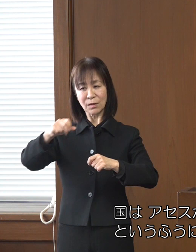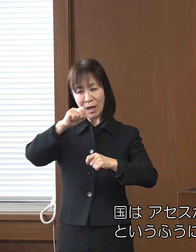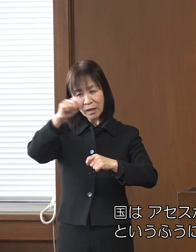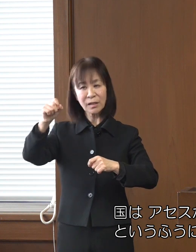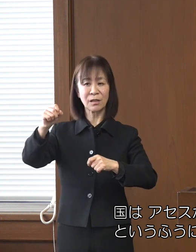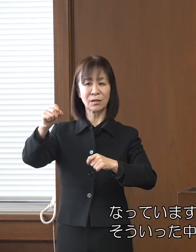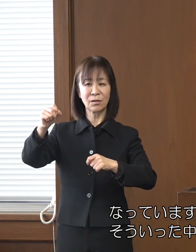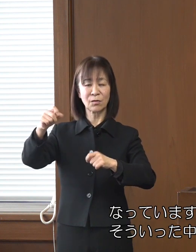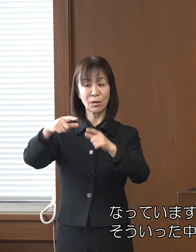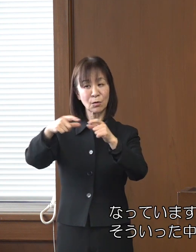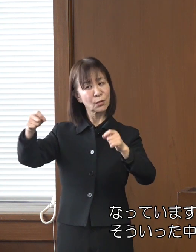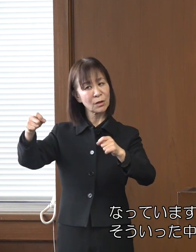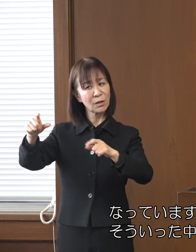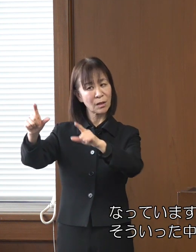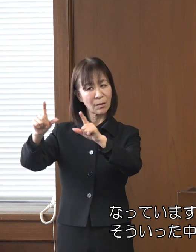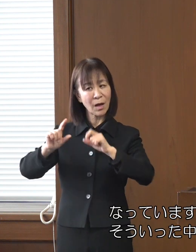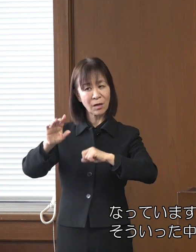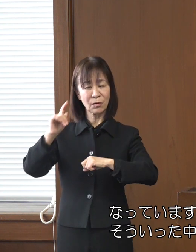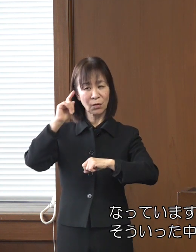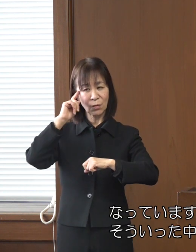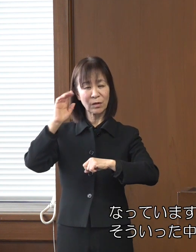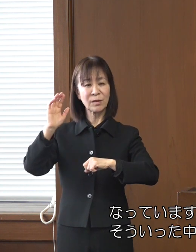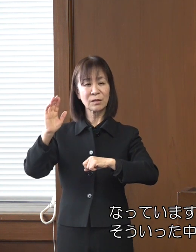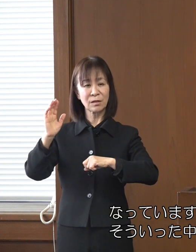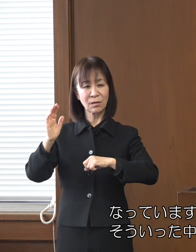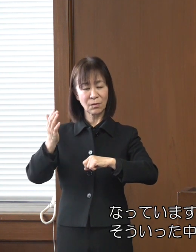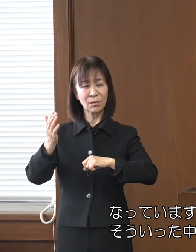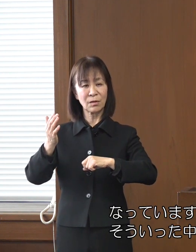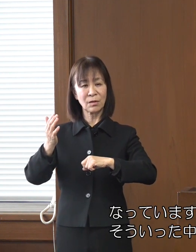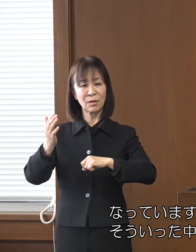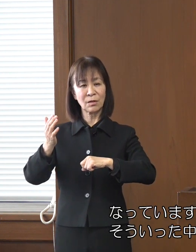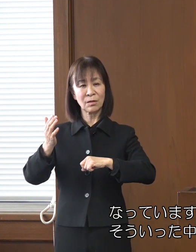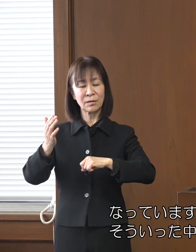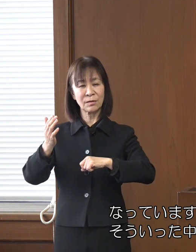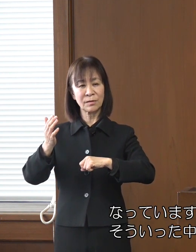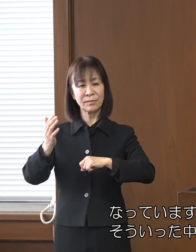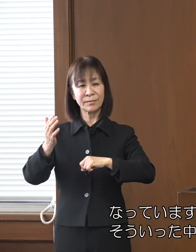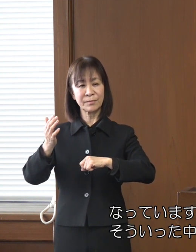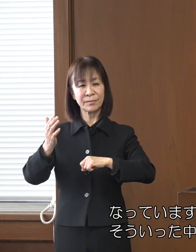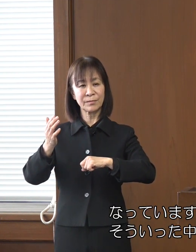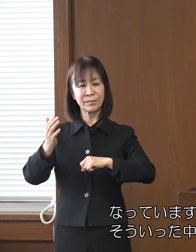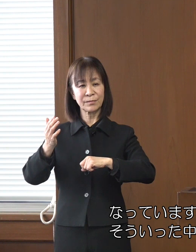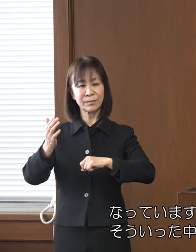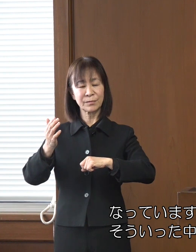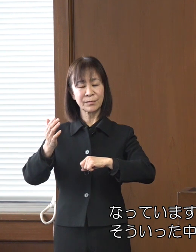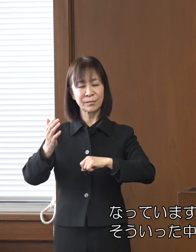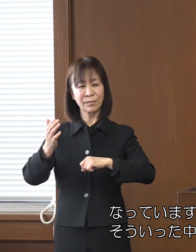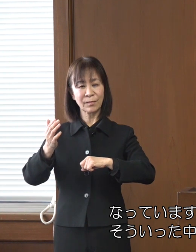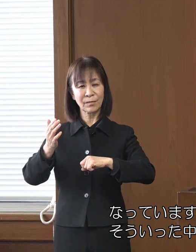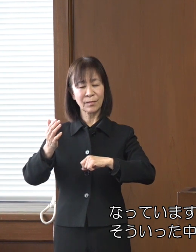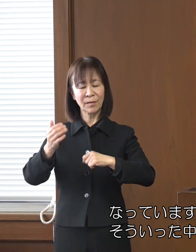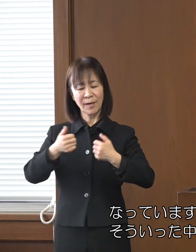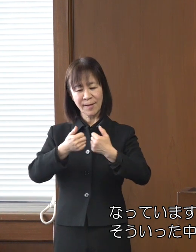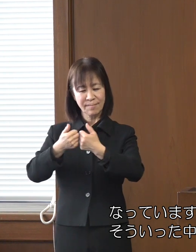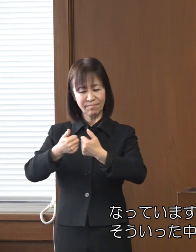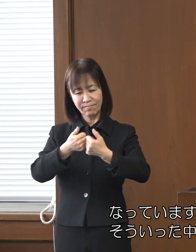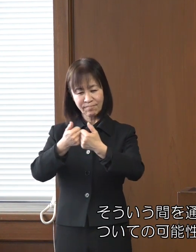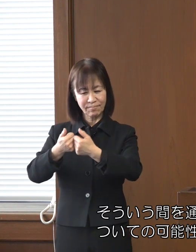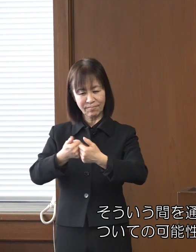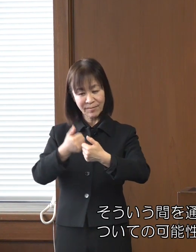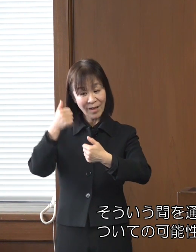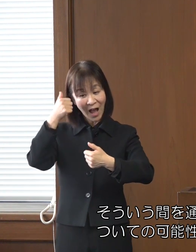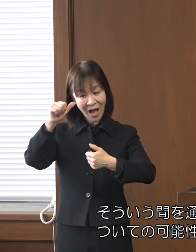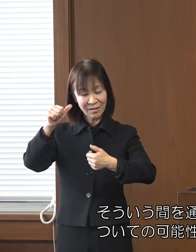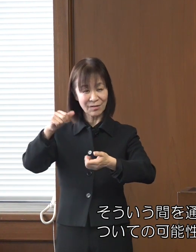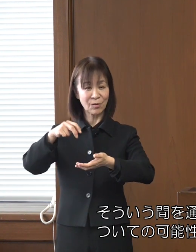調したような形になってますけれども、まあ、そういった中でその、まあ、その折衷案ではないですけど、まあ、そ